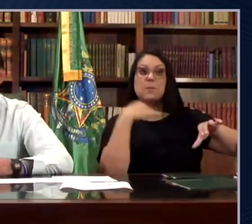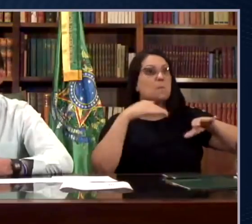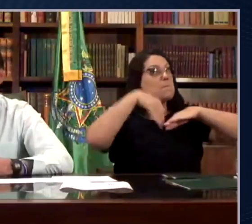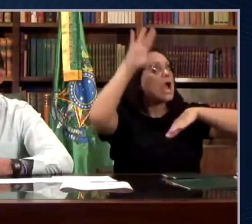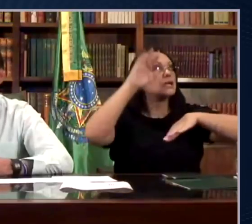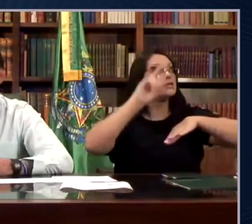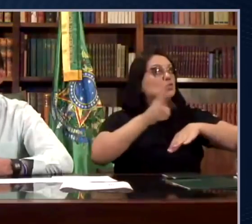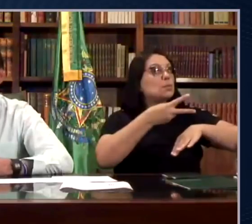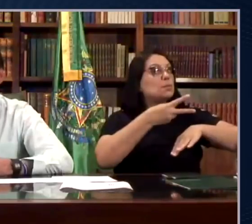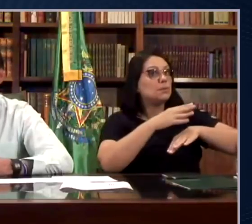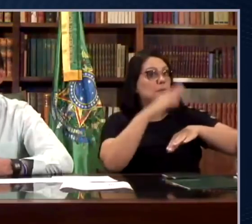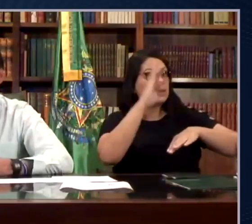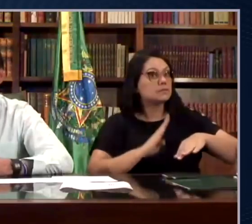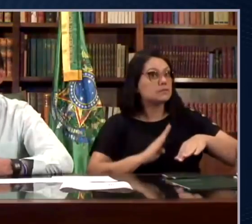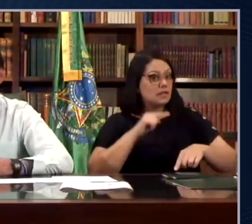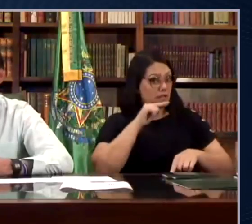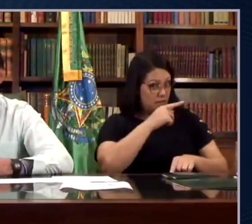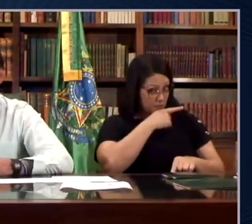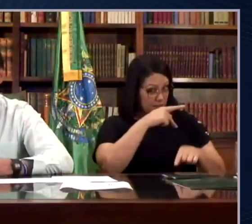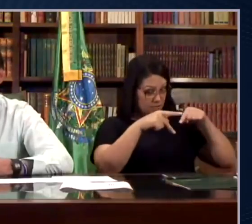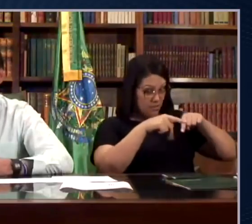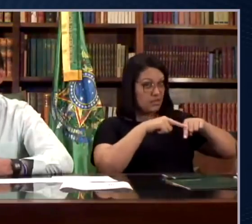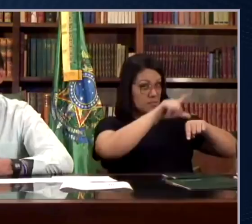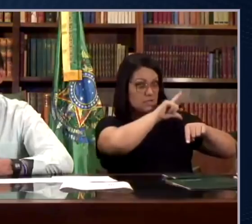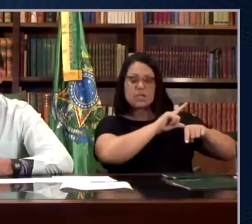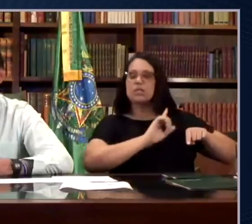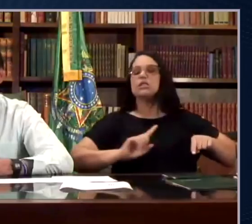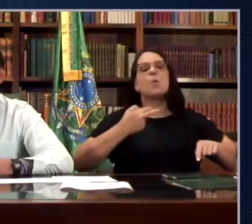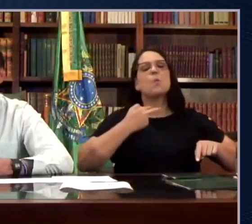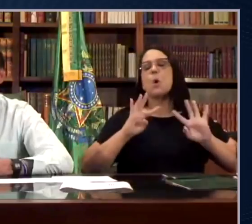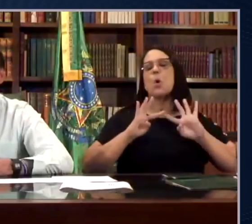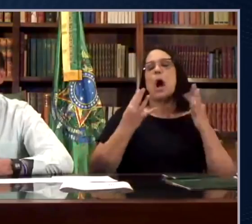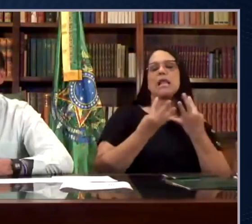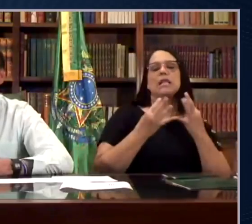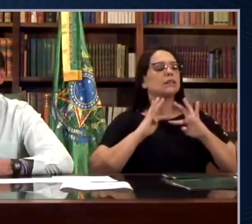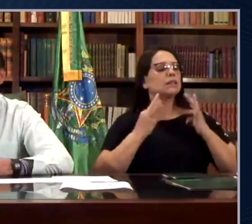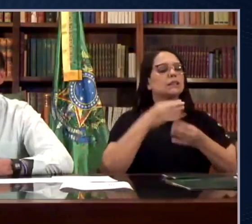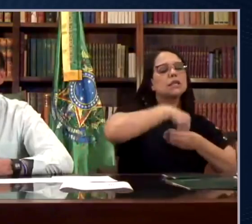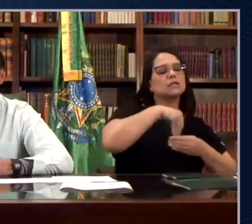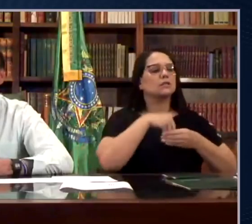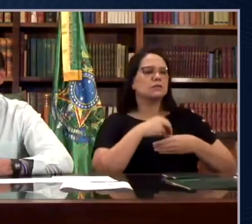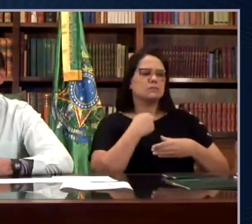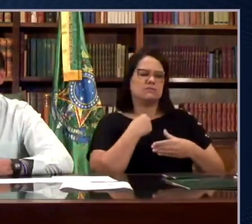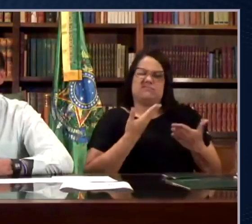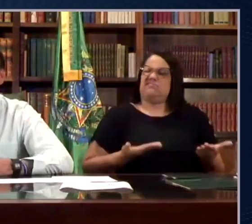contra qualquer tipo de quarentena. Agora, ele prega